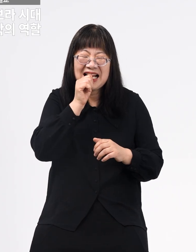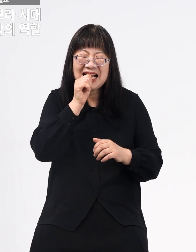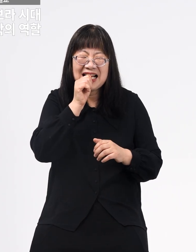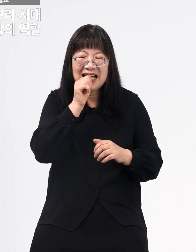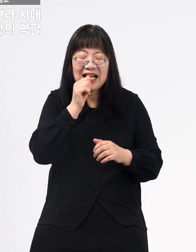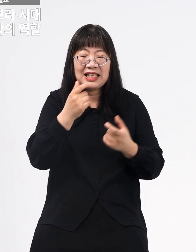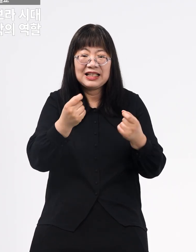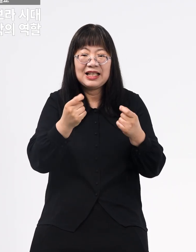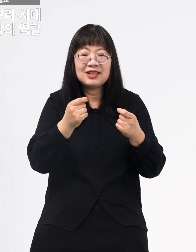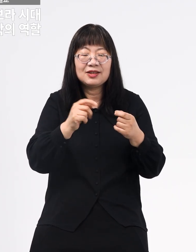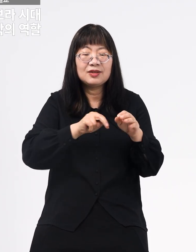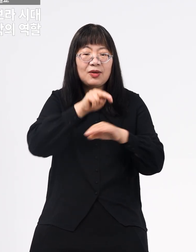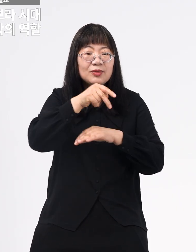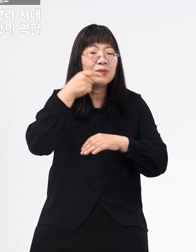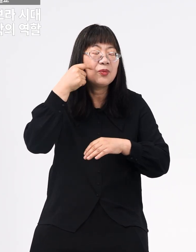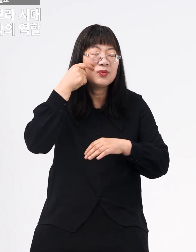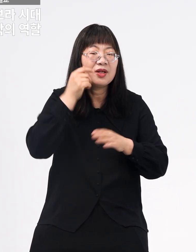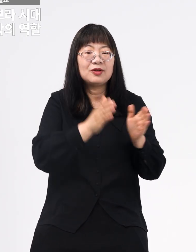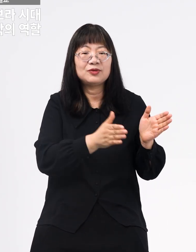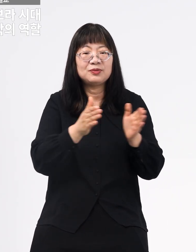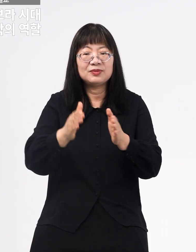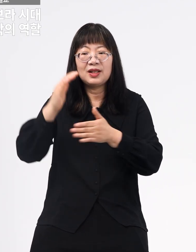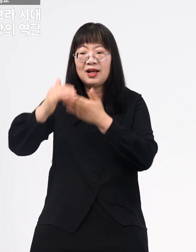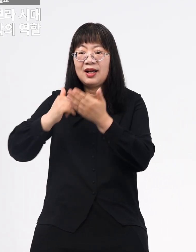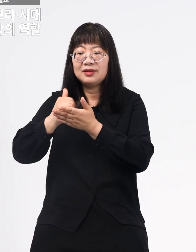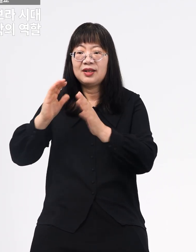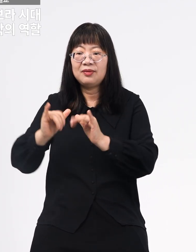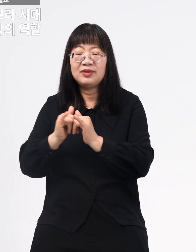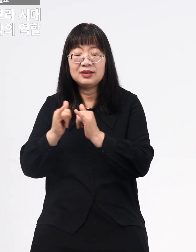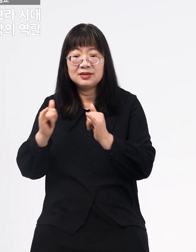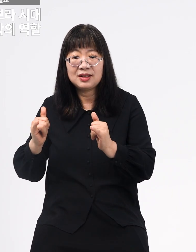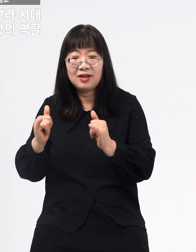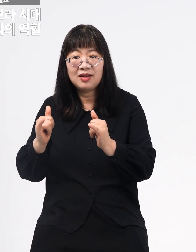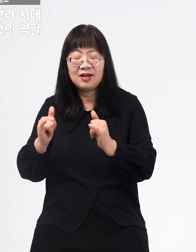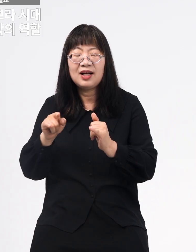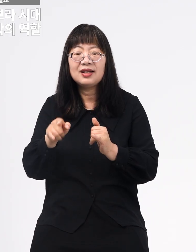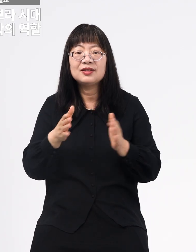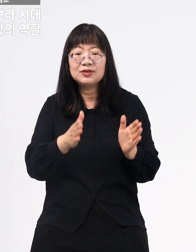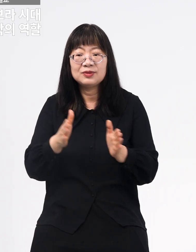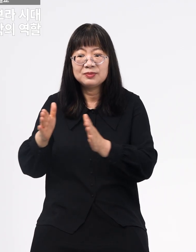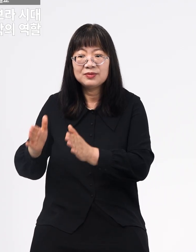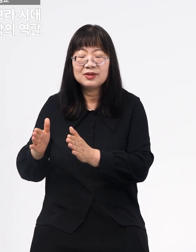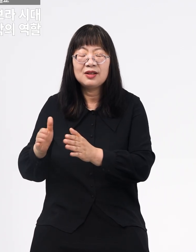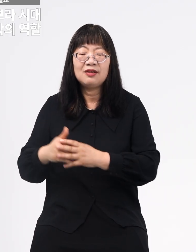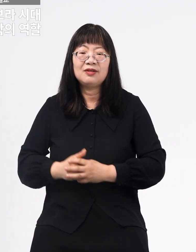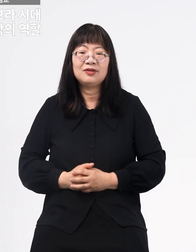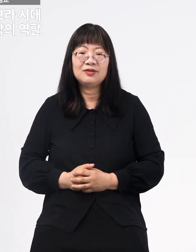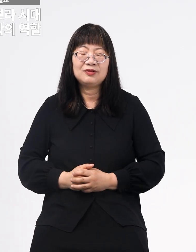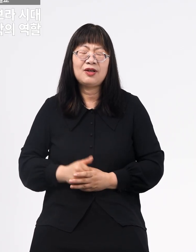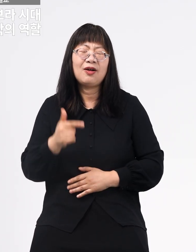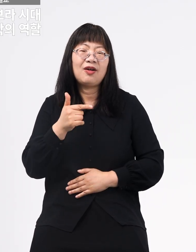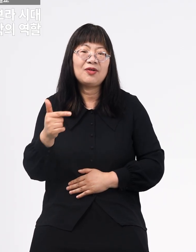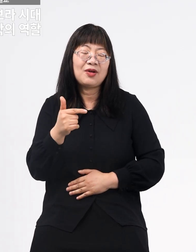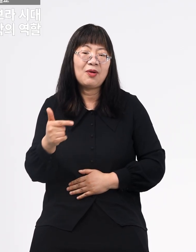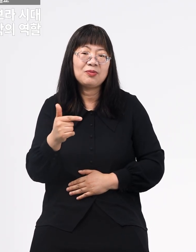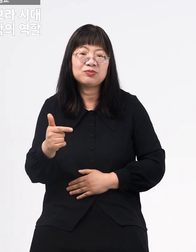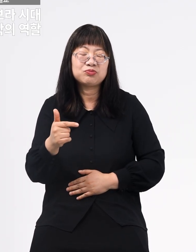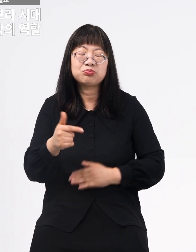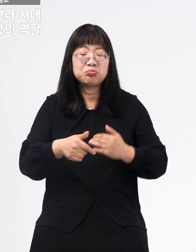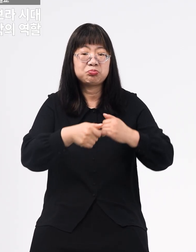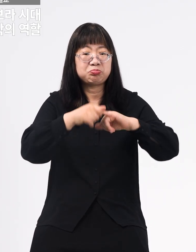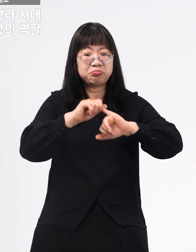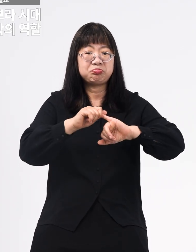태산 같은 준비와 하나님의 백성의 이 준비는 너무